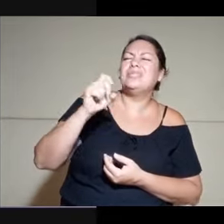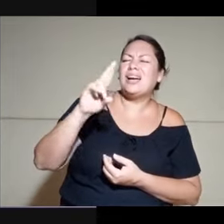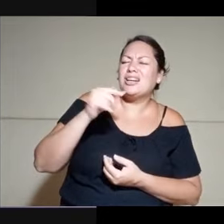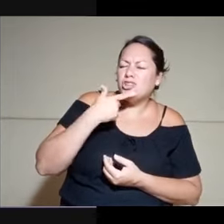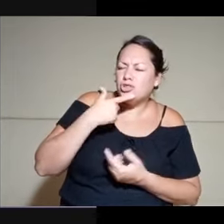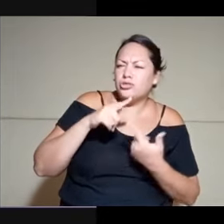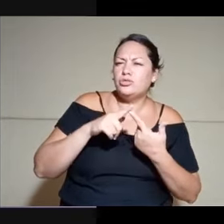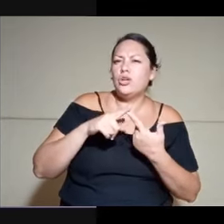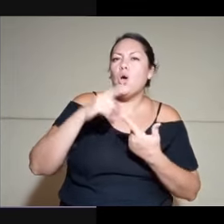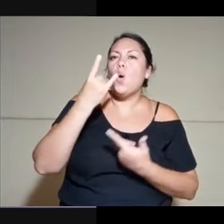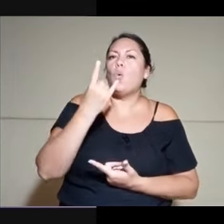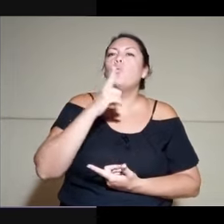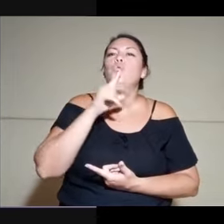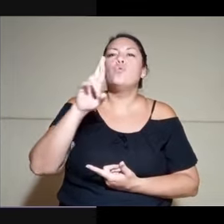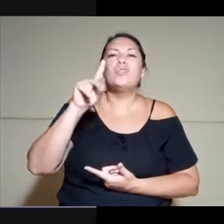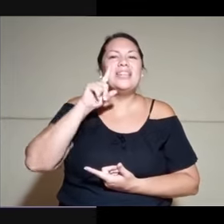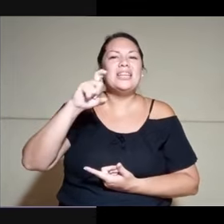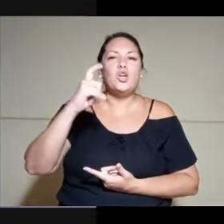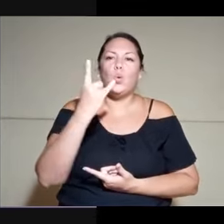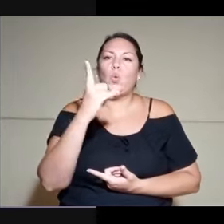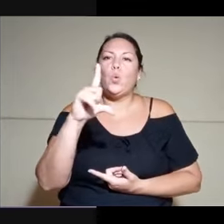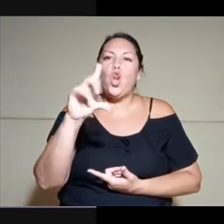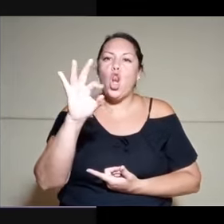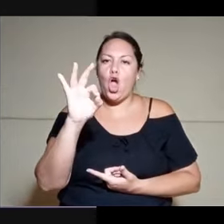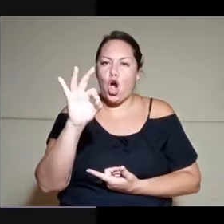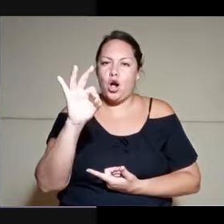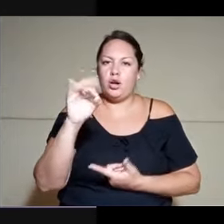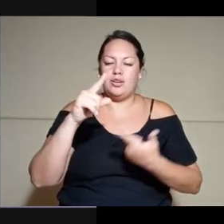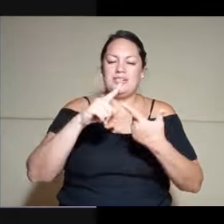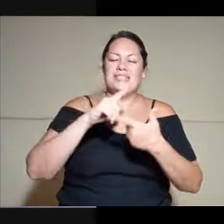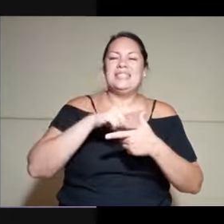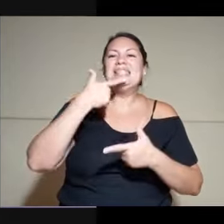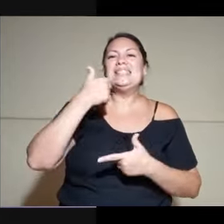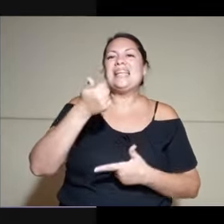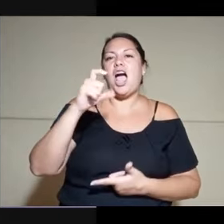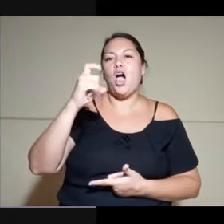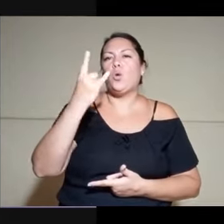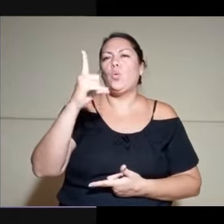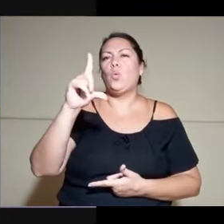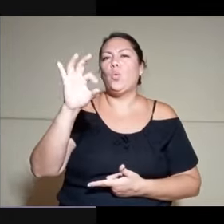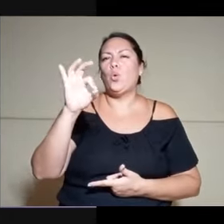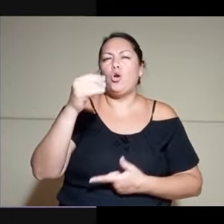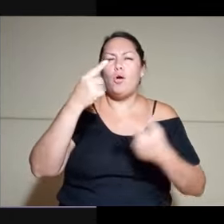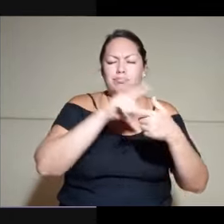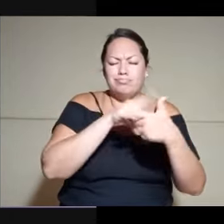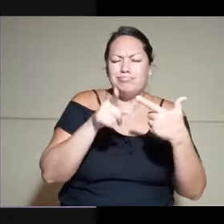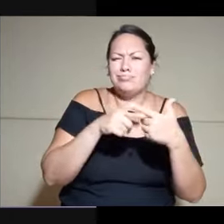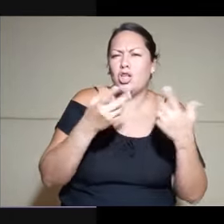Profe, ¿cómo dijo conducto semicircular, el osáculo y el otro cuál era? El utrículo.